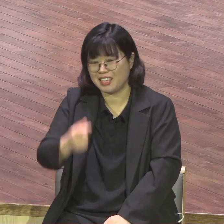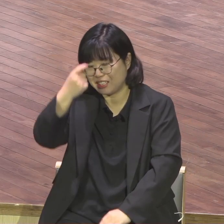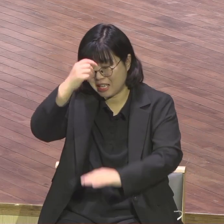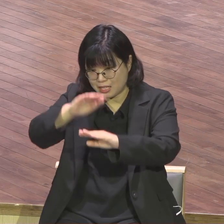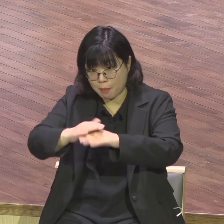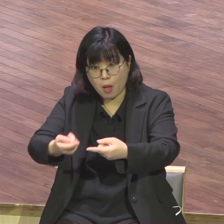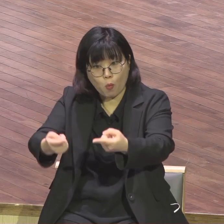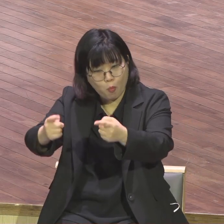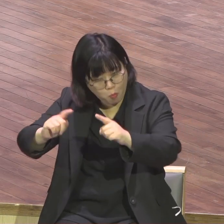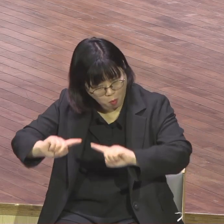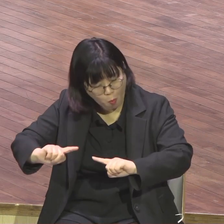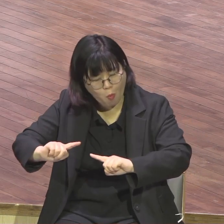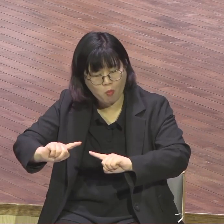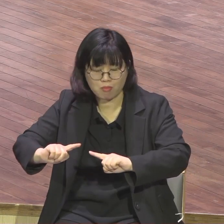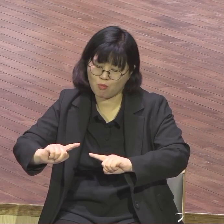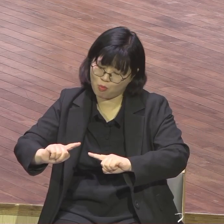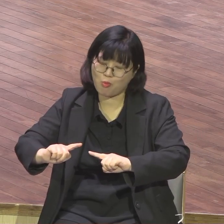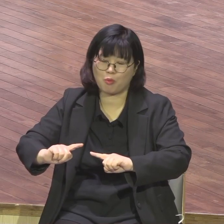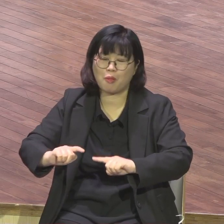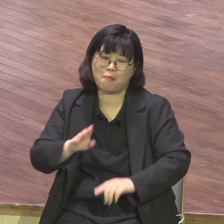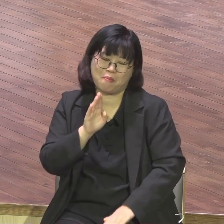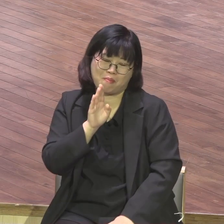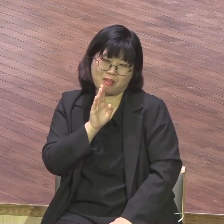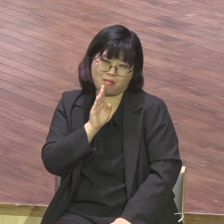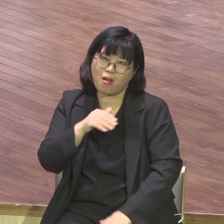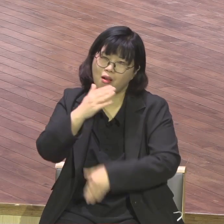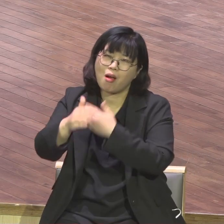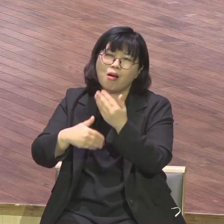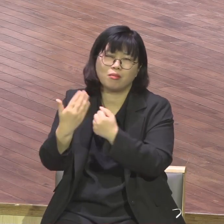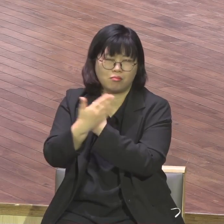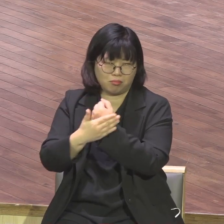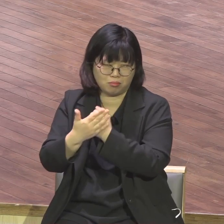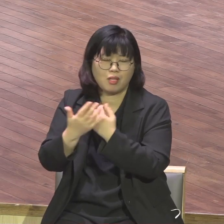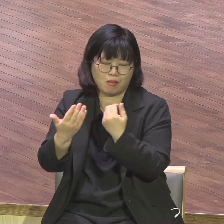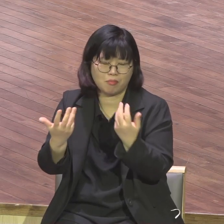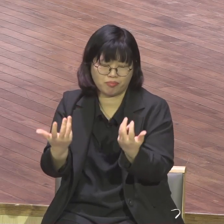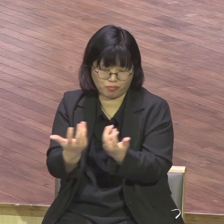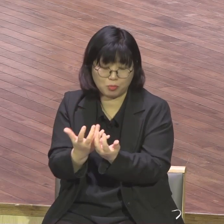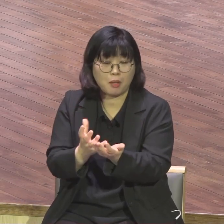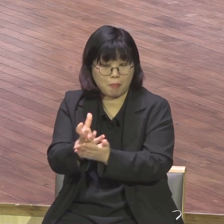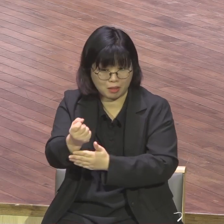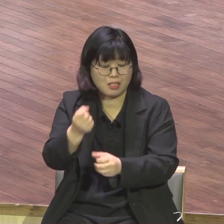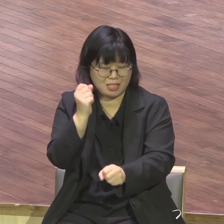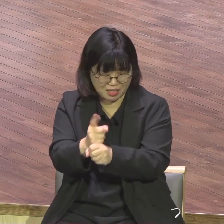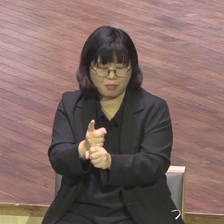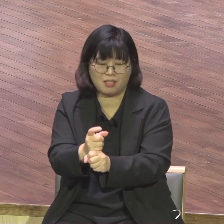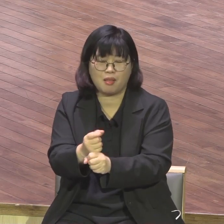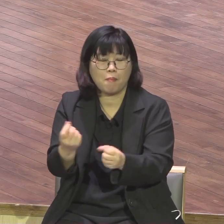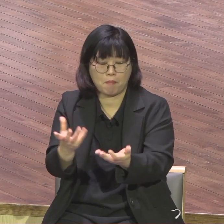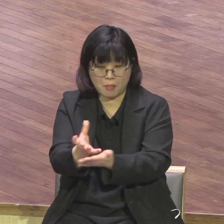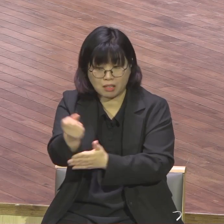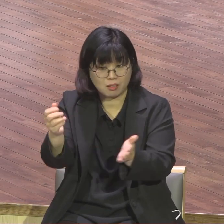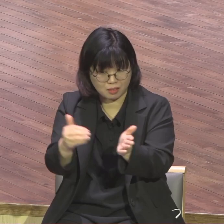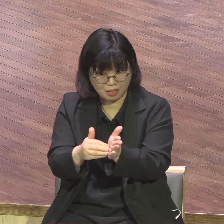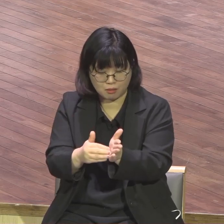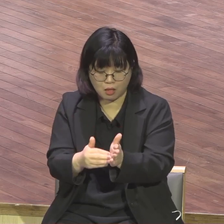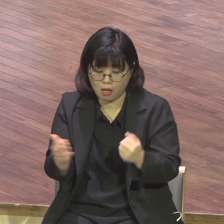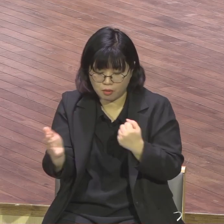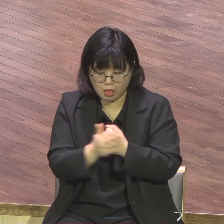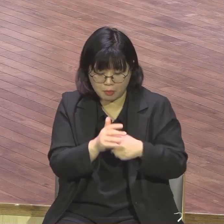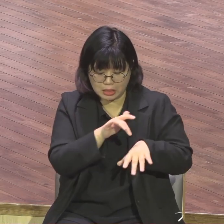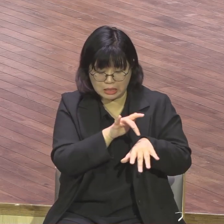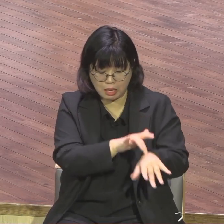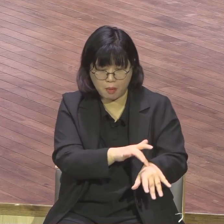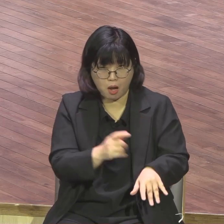모두 저주가 물러간지 믿으시기 바랍니다. 중요한 거는 속지 마세요. 속는 이 사기꾼이 사마귀에게